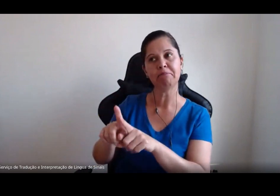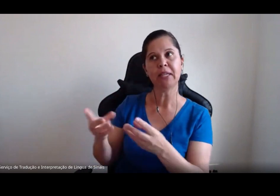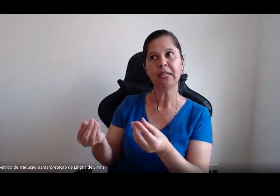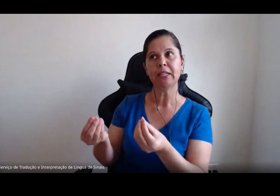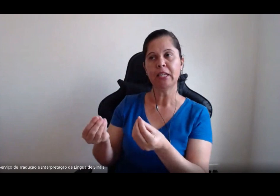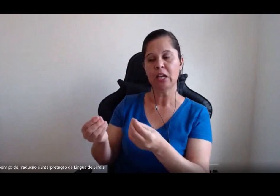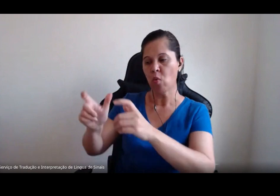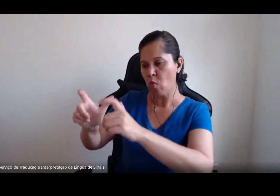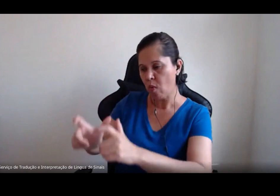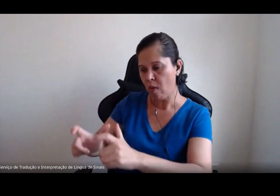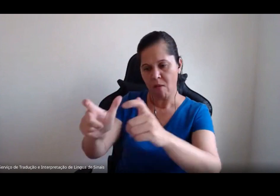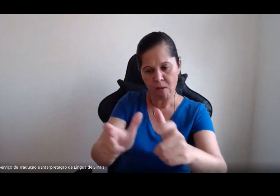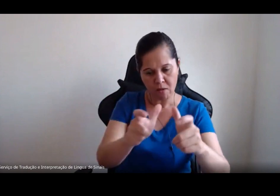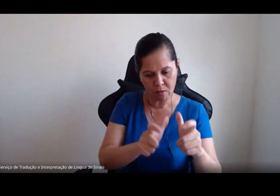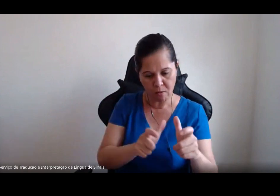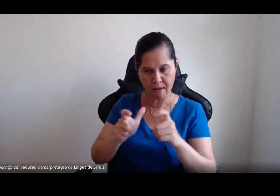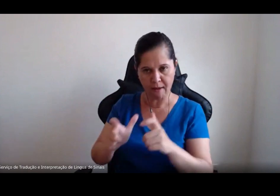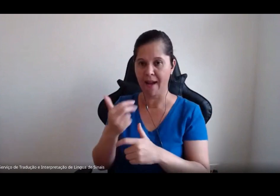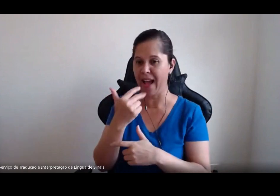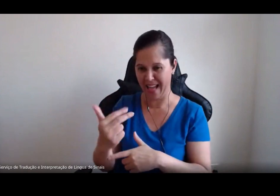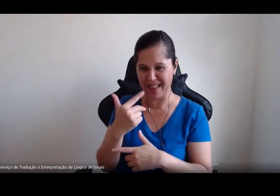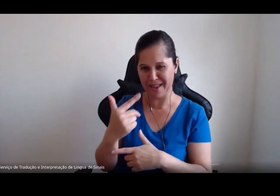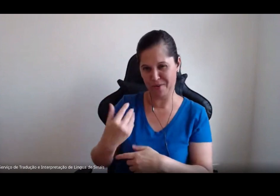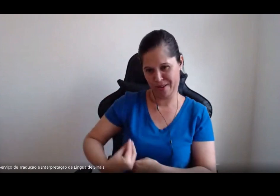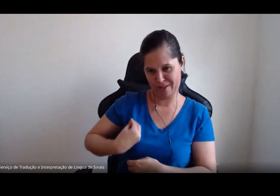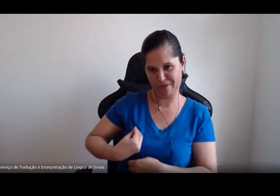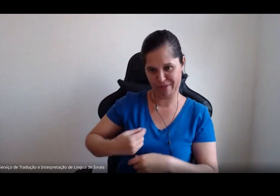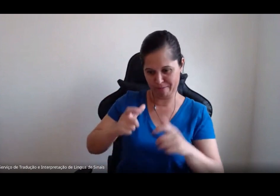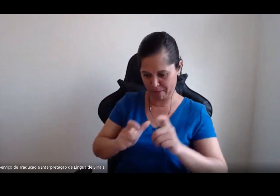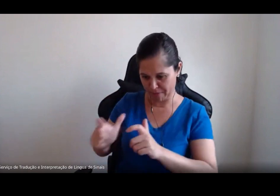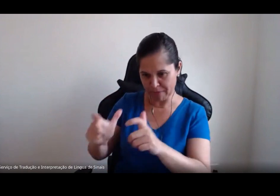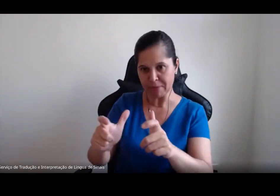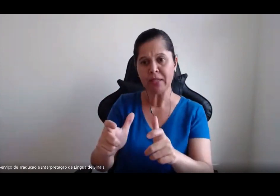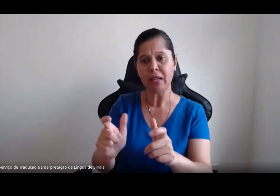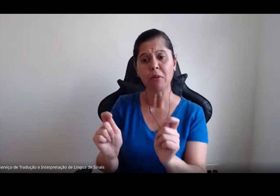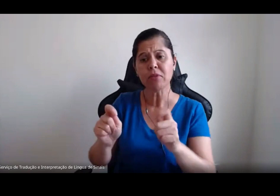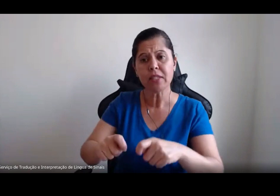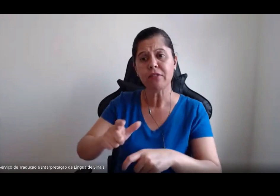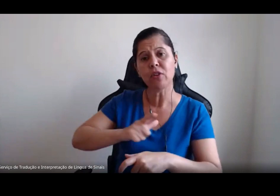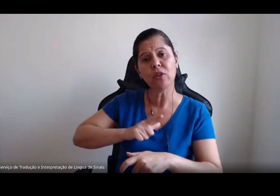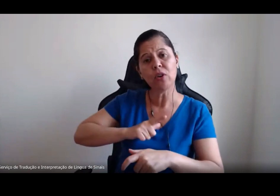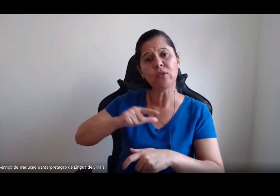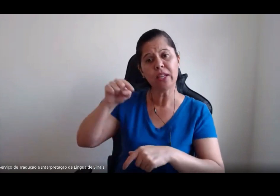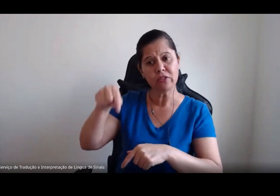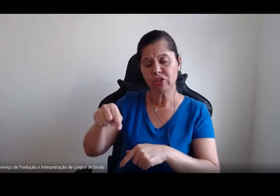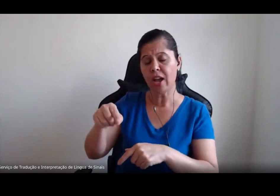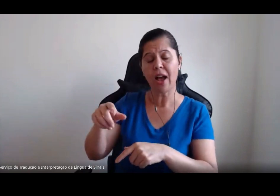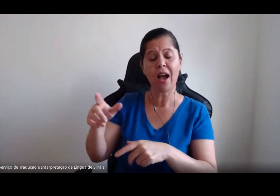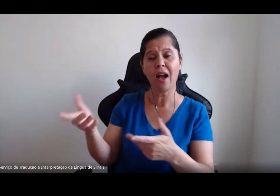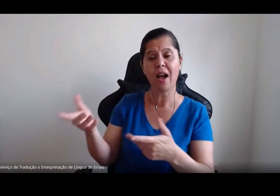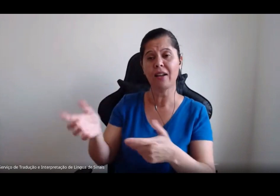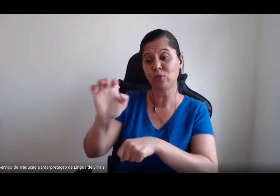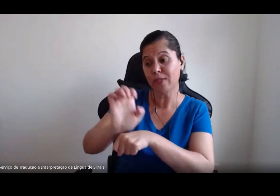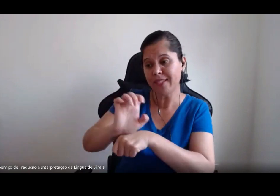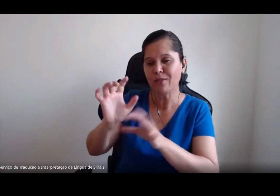determinar os diferentes espaços que as línguas que habitavam esses territórios deveriam ter nessa fundação